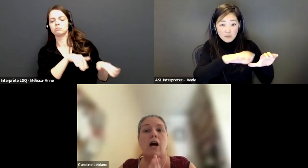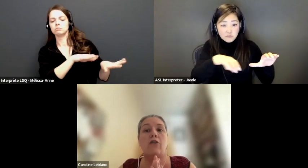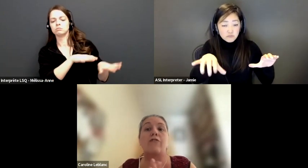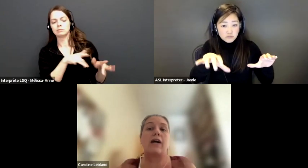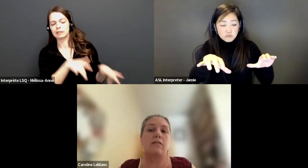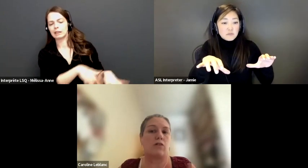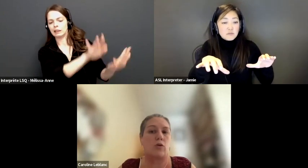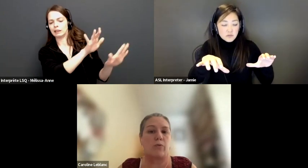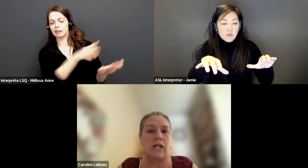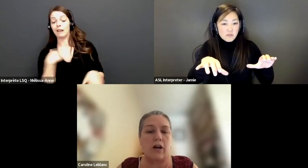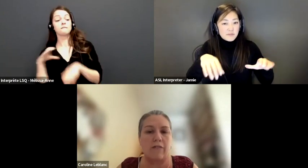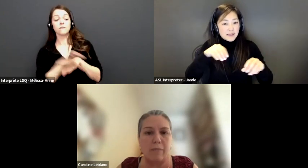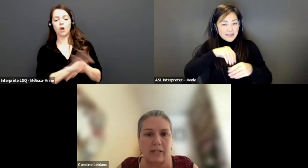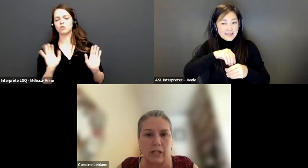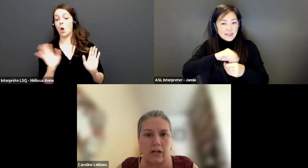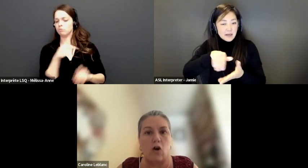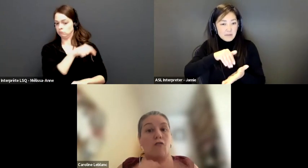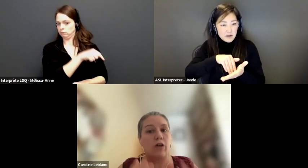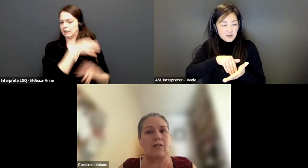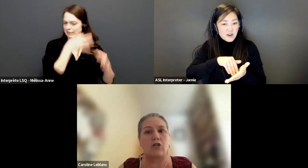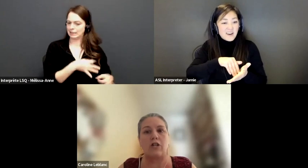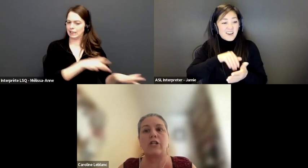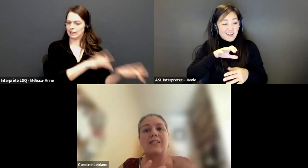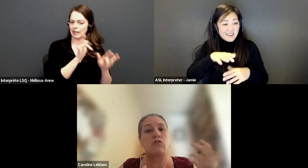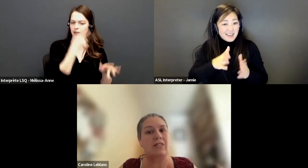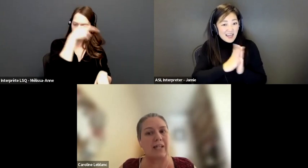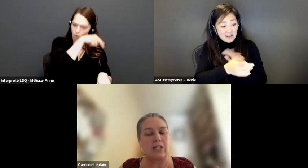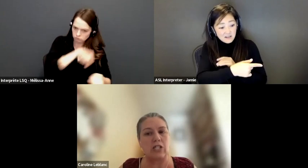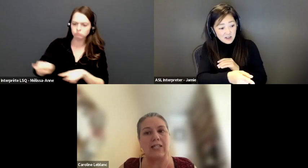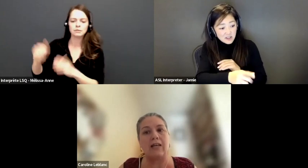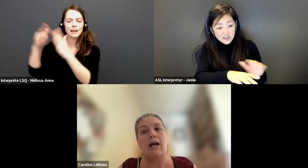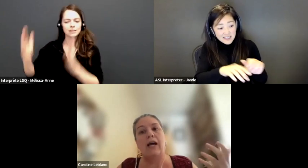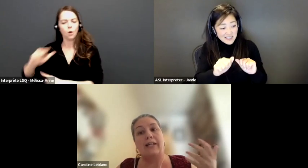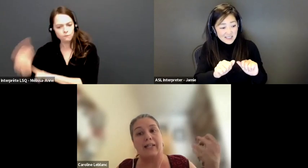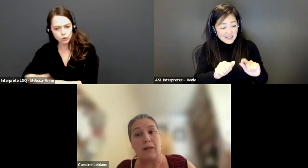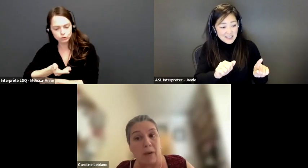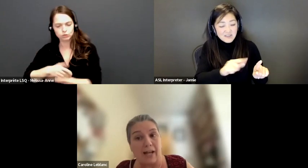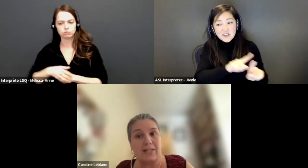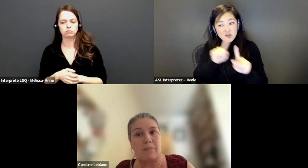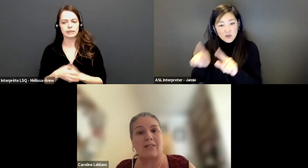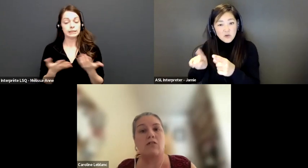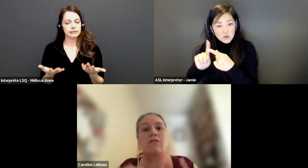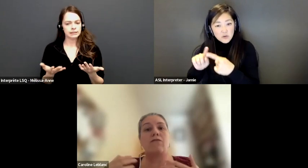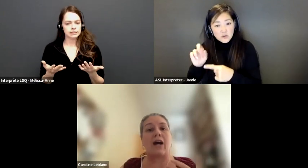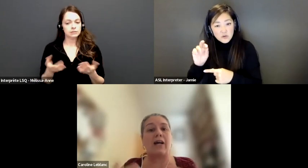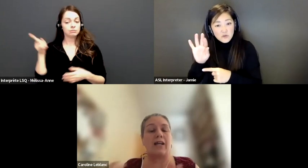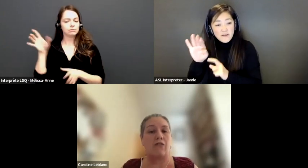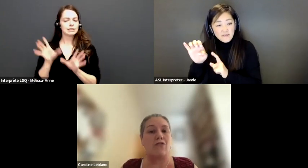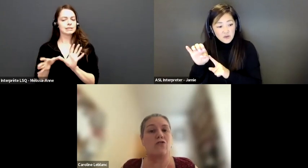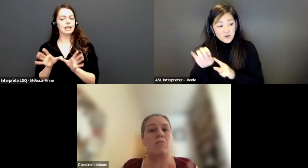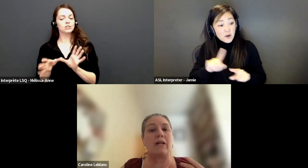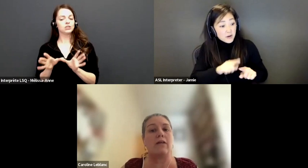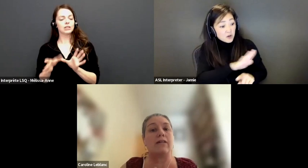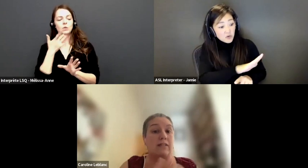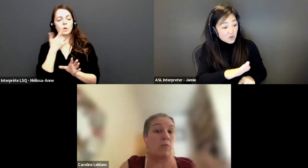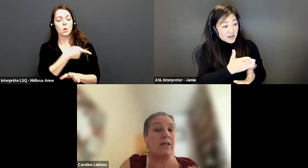refuges en offrant d'entreposer leur effet personnel. On voit dans ce cas-là que c'est une stratégie qui déplace les personnes vers les